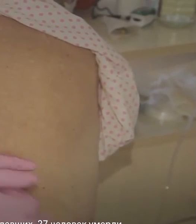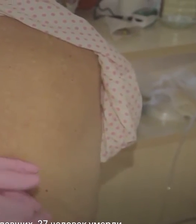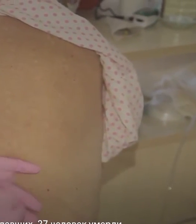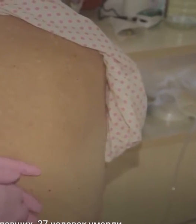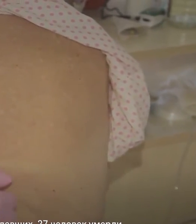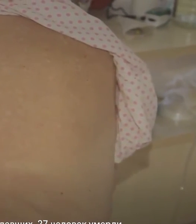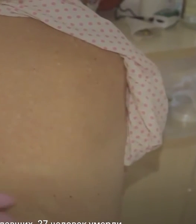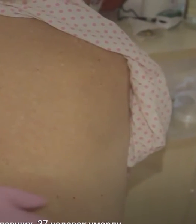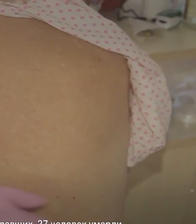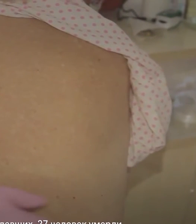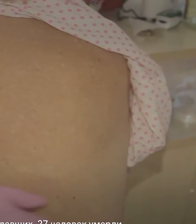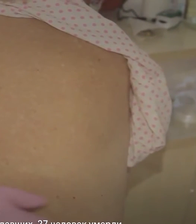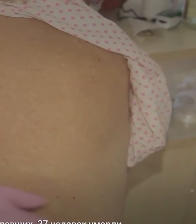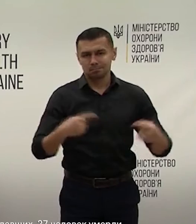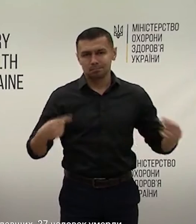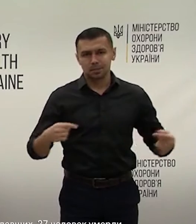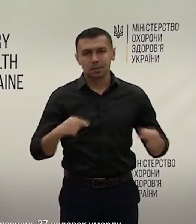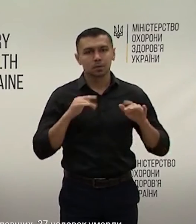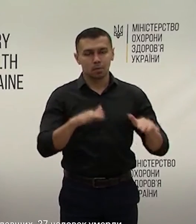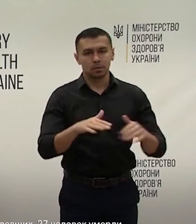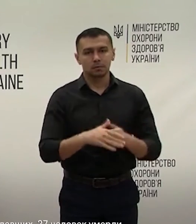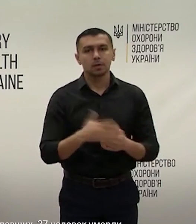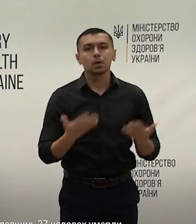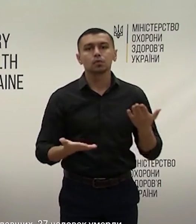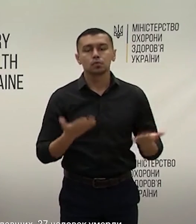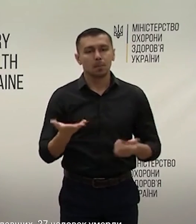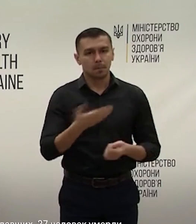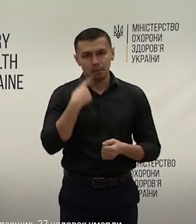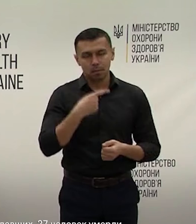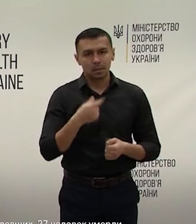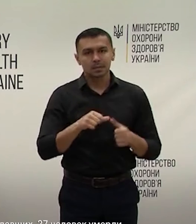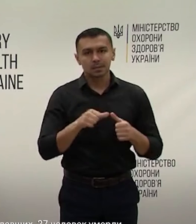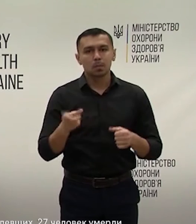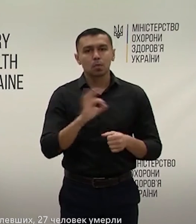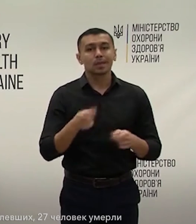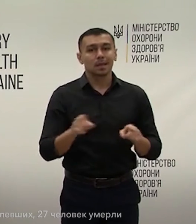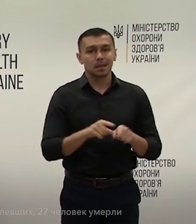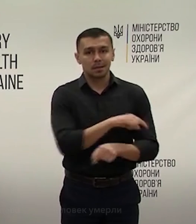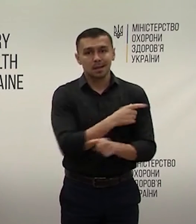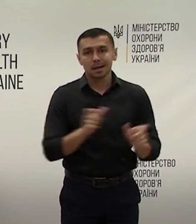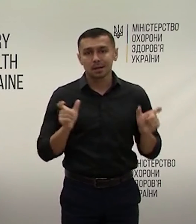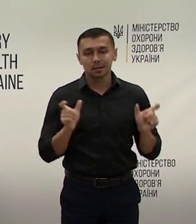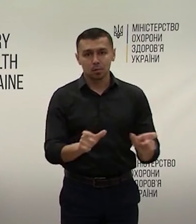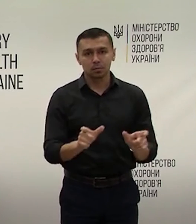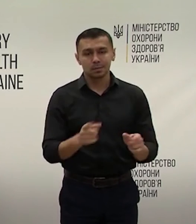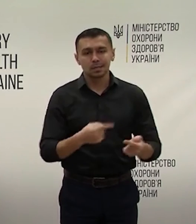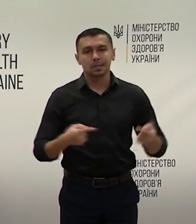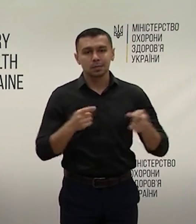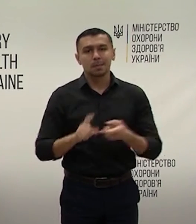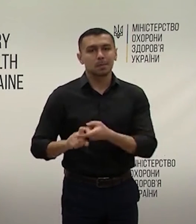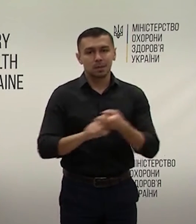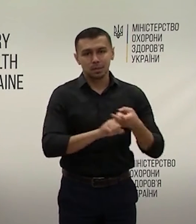случаев инфицирования COVID-19. Якщо ми говоримо саме про такий локдаун, то згідно